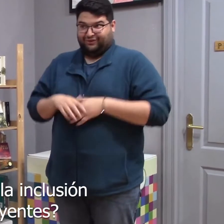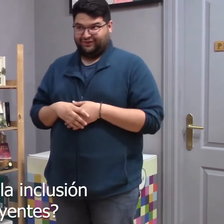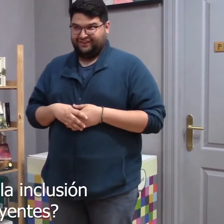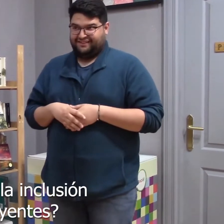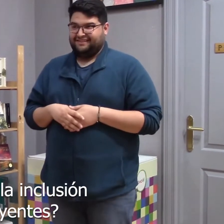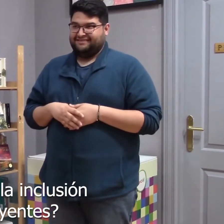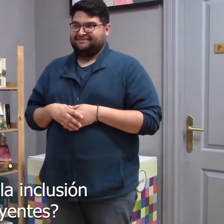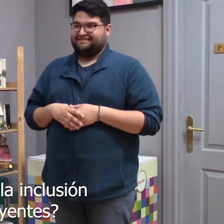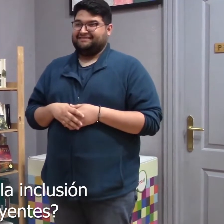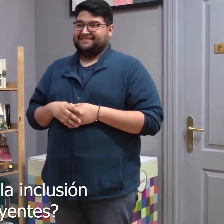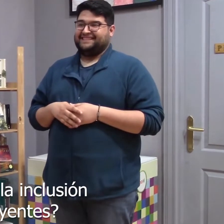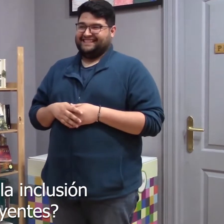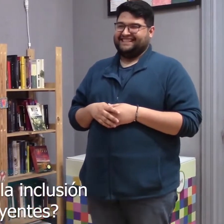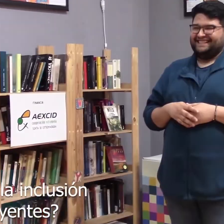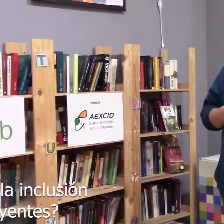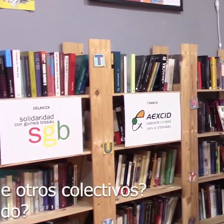hemos estado súper a gusto, vamos.